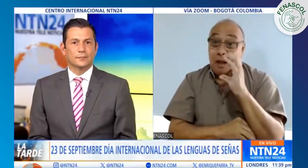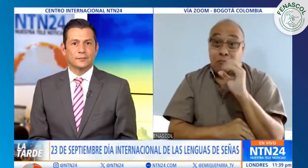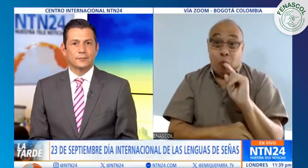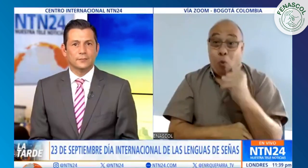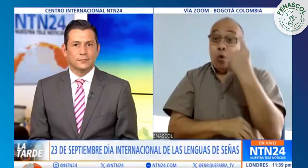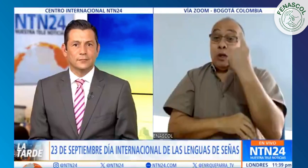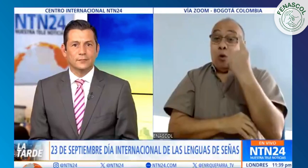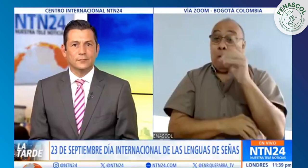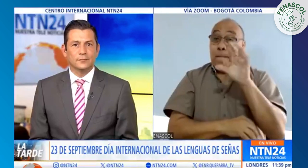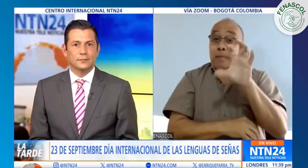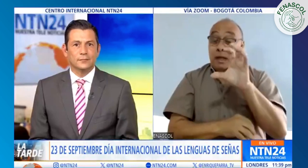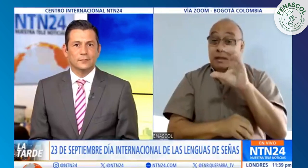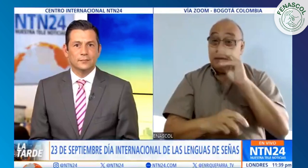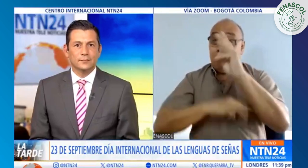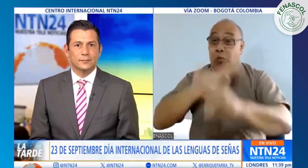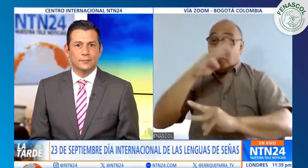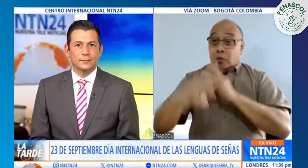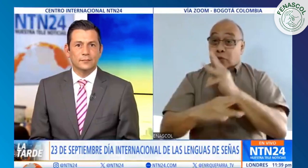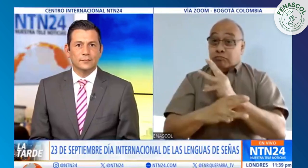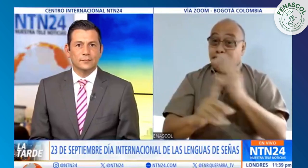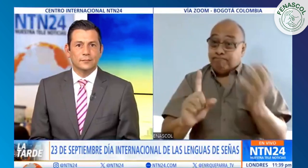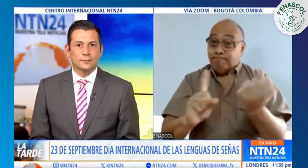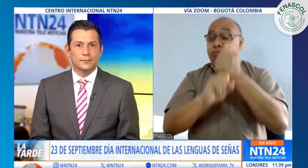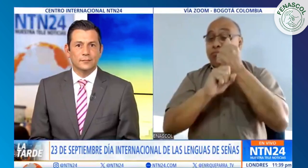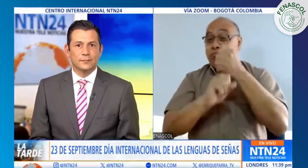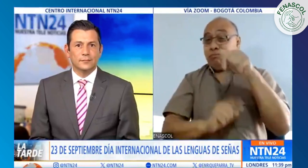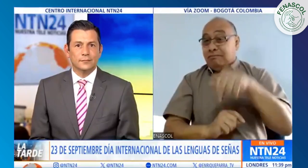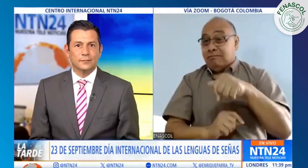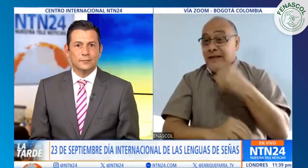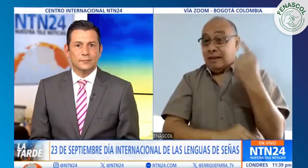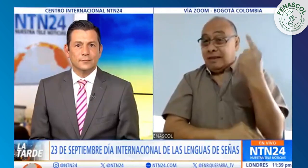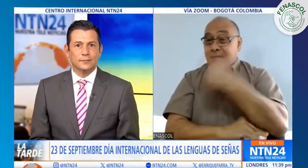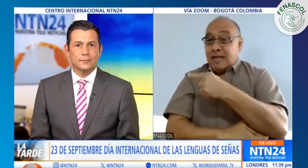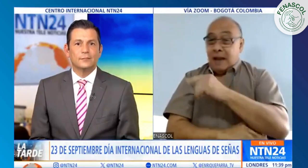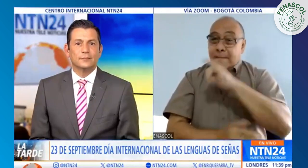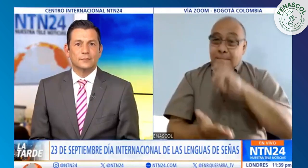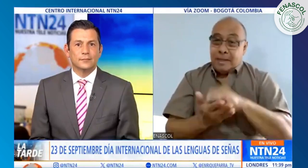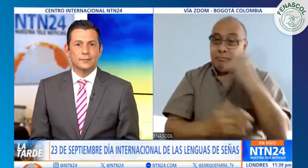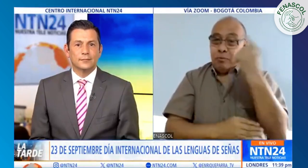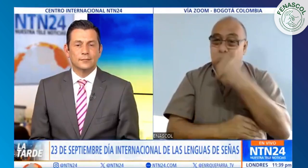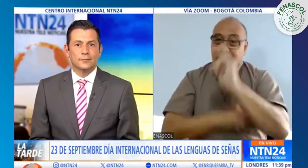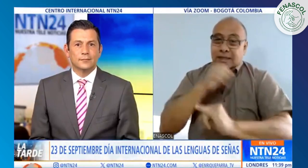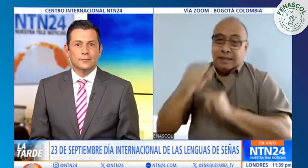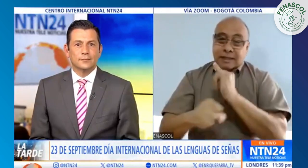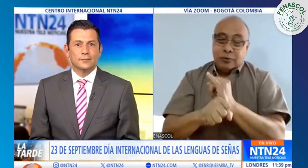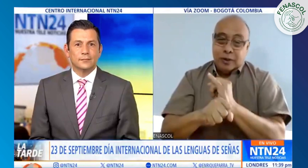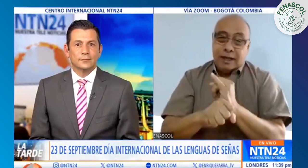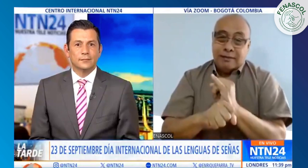a nivel internacional las lenguas de señas en esta fecha. En Colombia